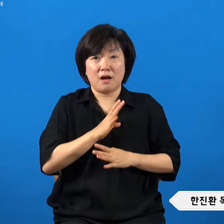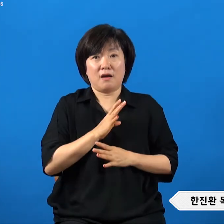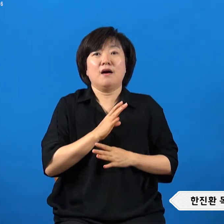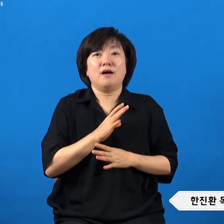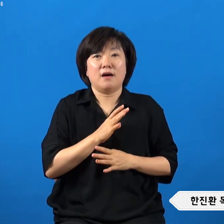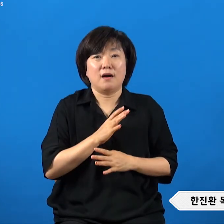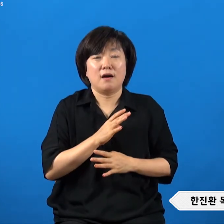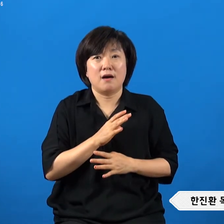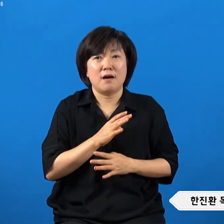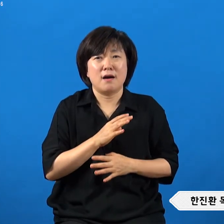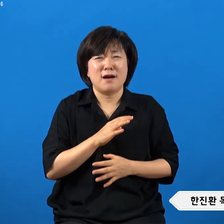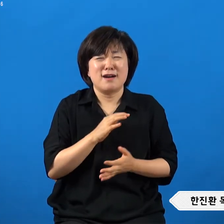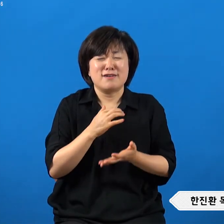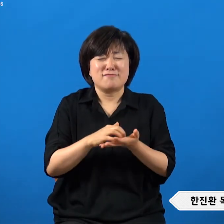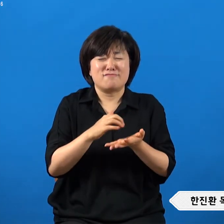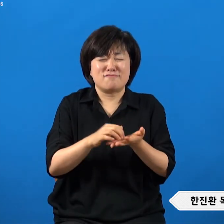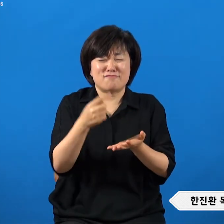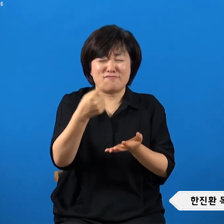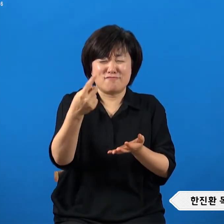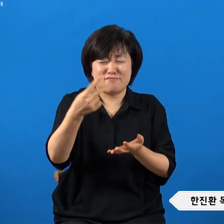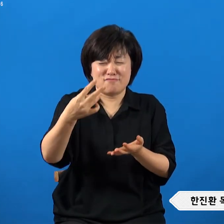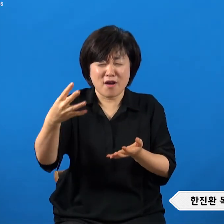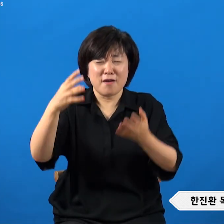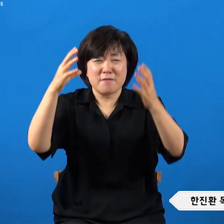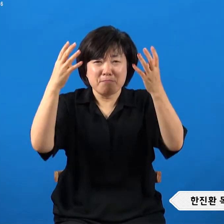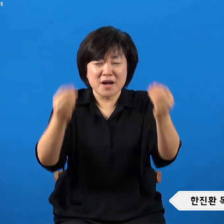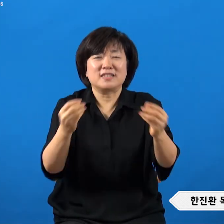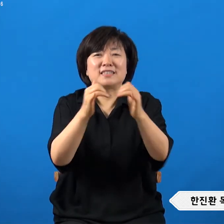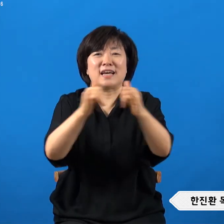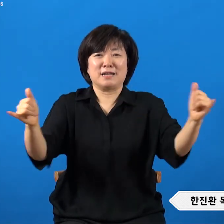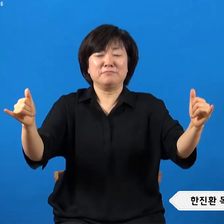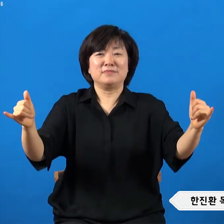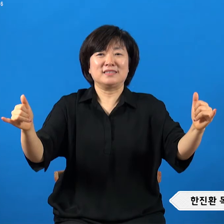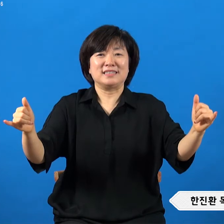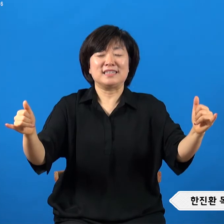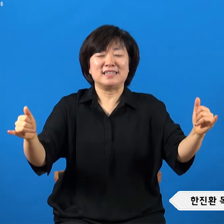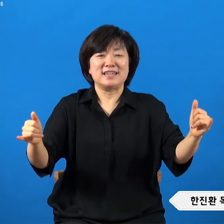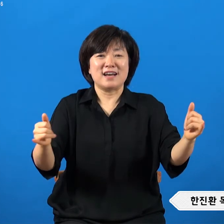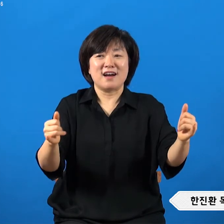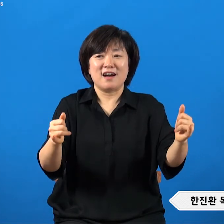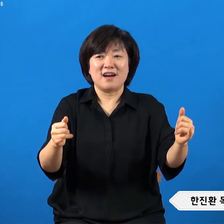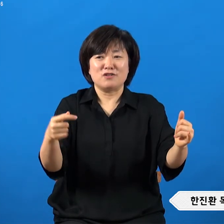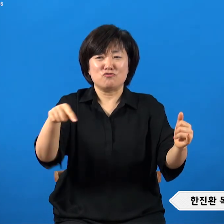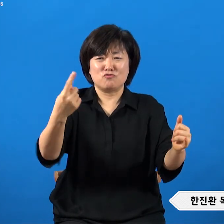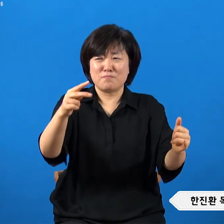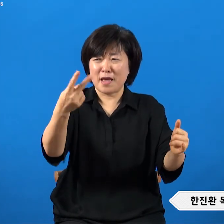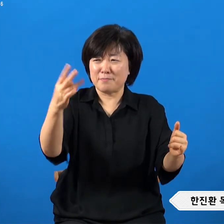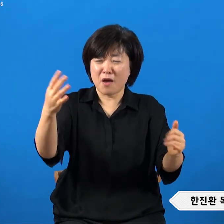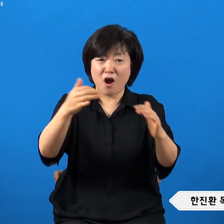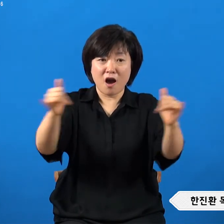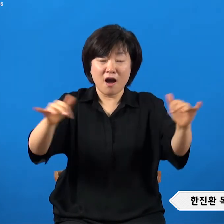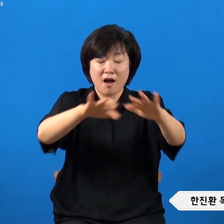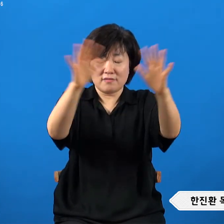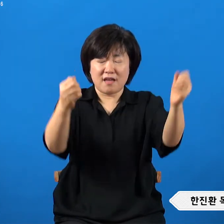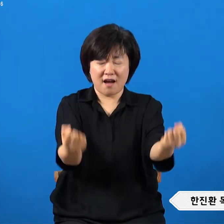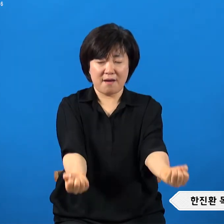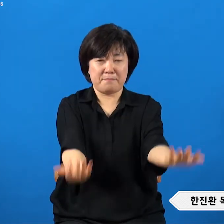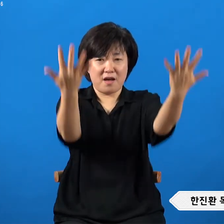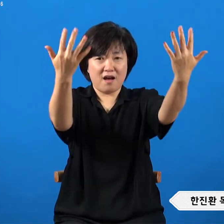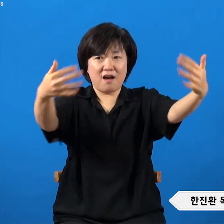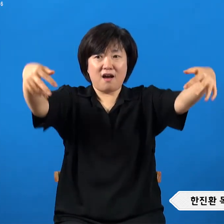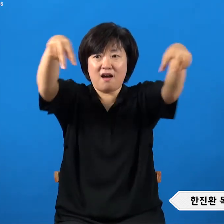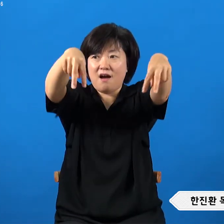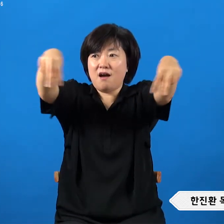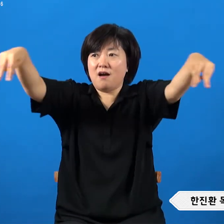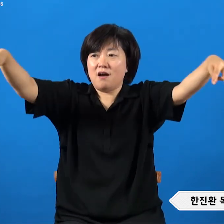일이 벌어졌습니다. 수백 명의 젊은이들이 그 자리에서 일어서는 것이 아니겠습니까? 존 스타트가 자기 눈을